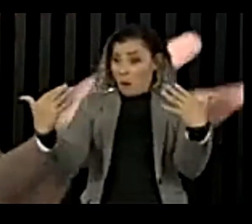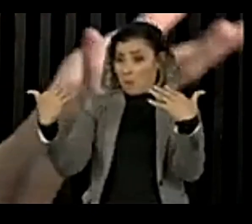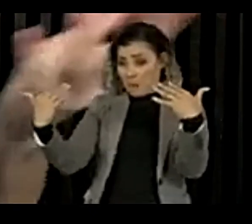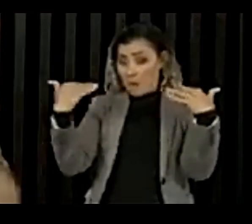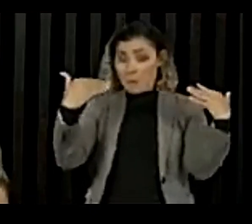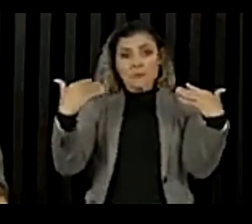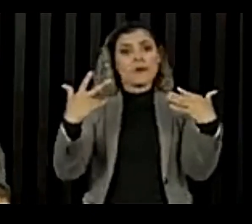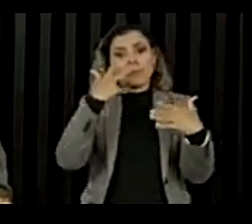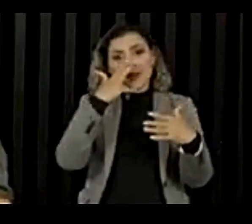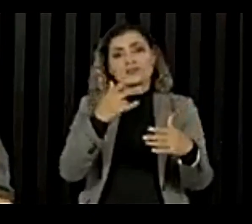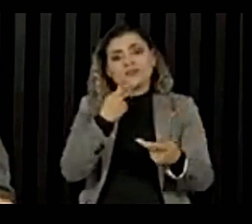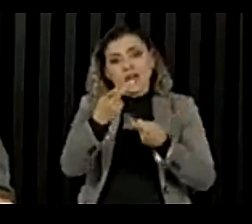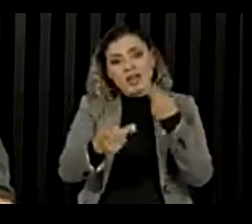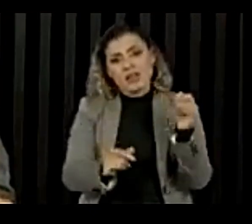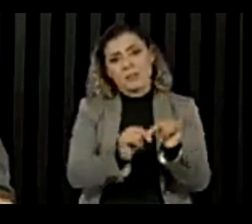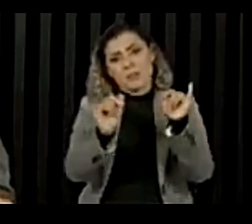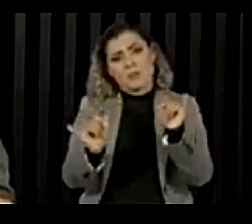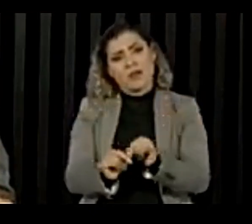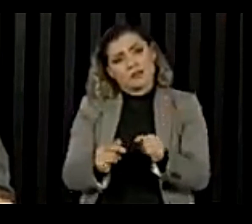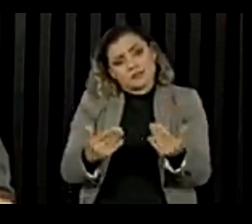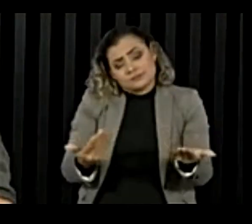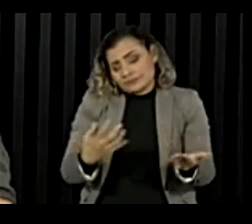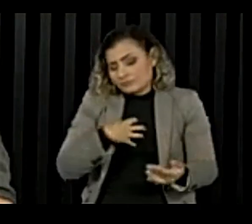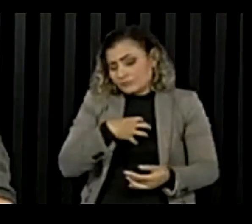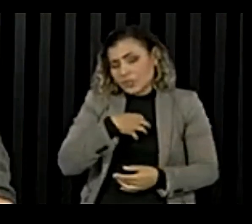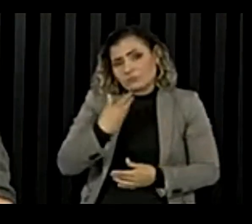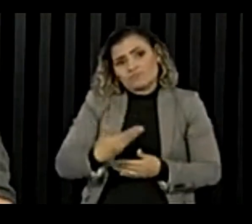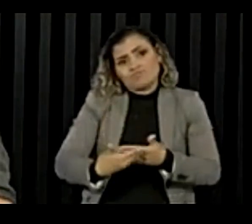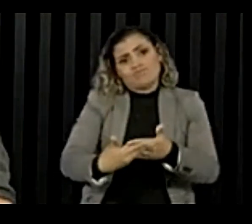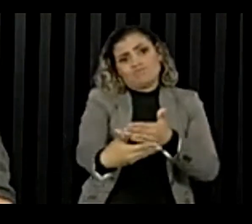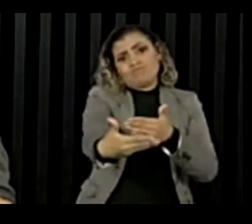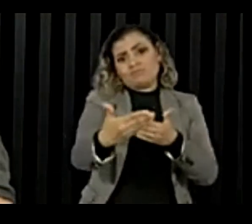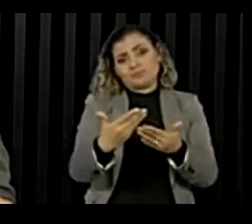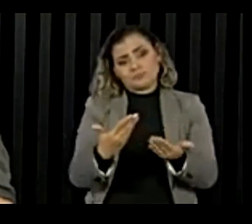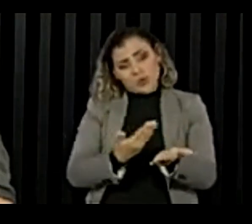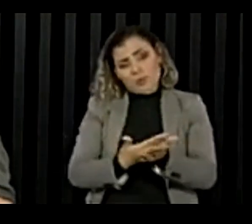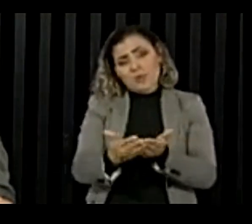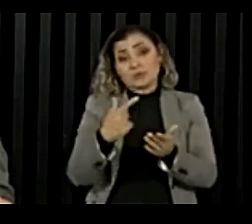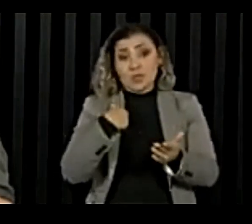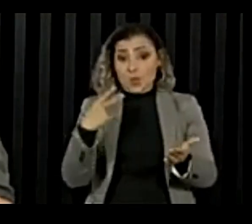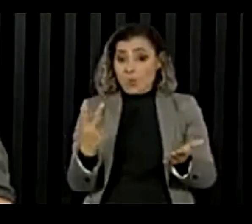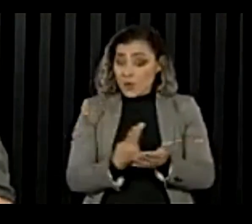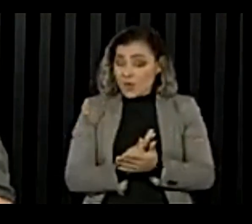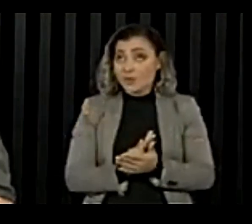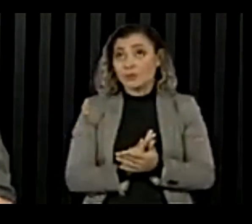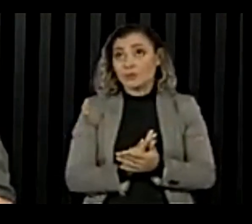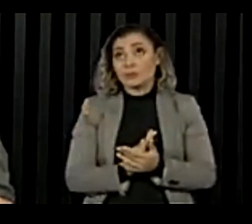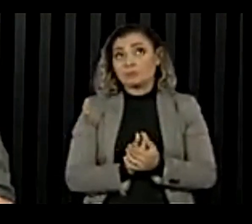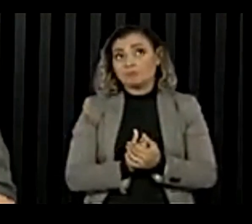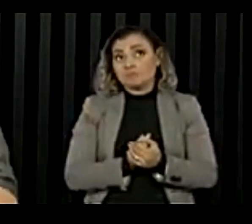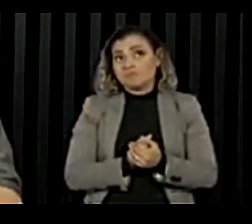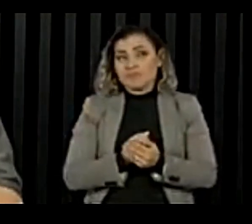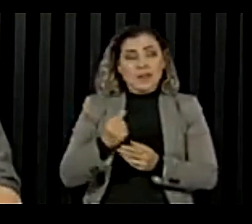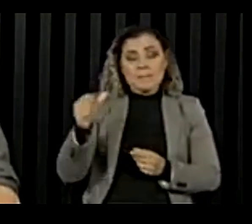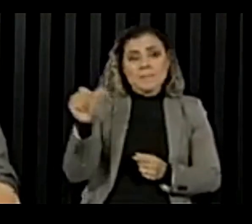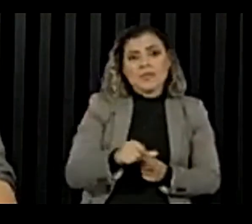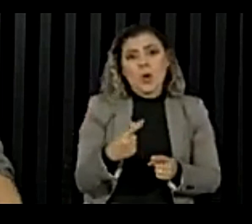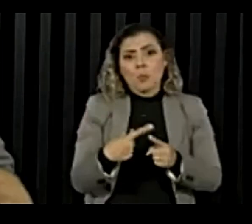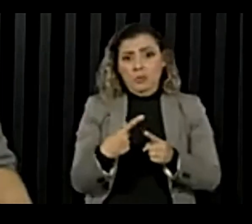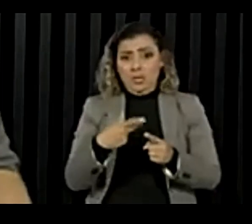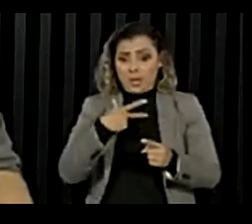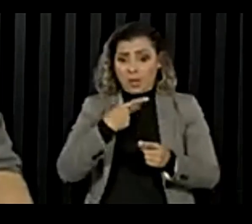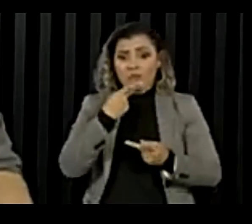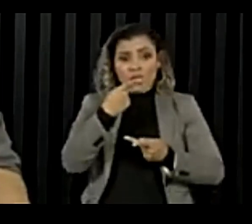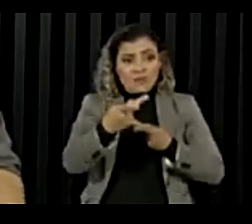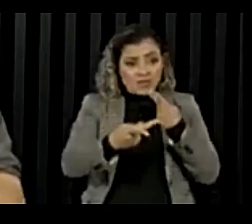é justamente nessa fase da idade que a gente começa a falar bobagem. Eu acho que o meu erro teria sido muito maior, não por ter dito as